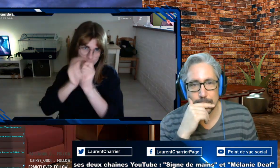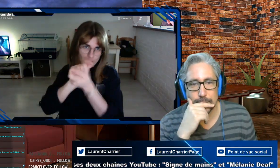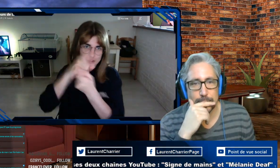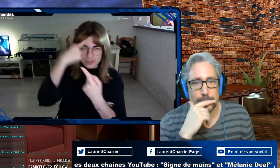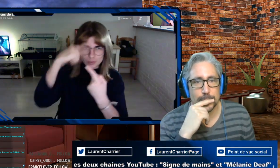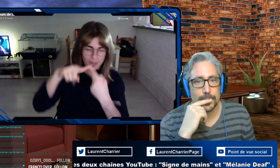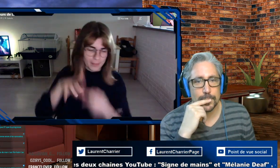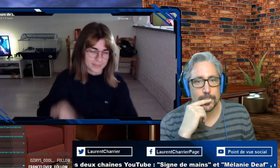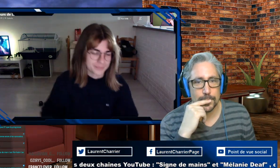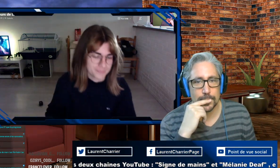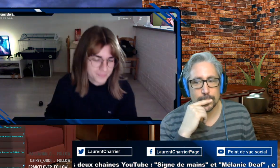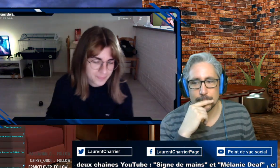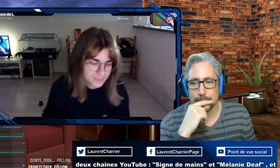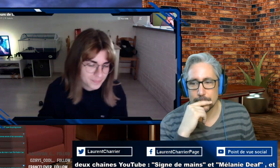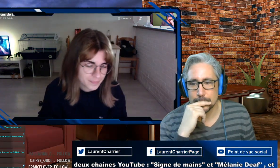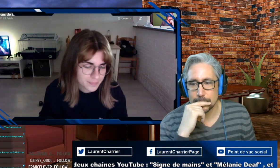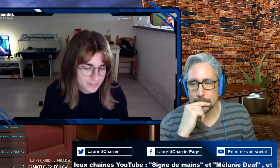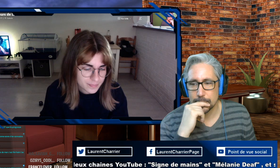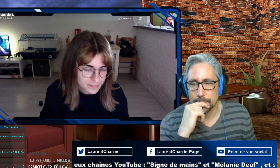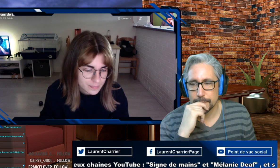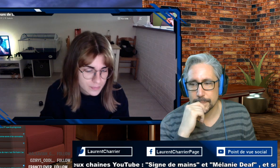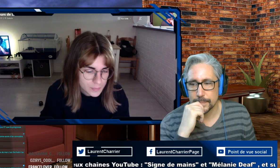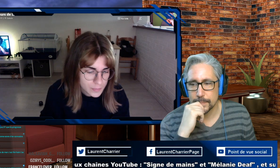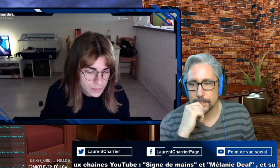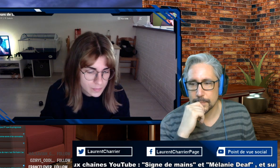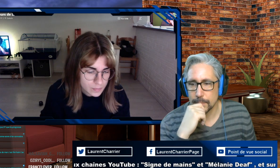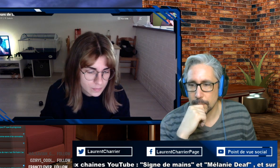Pour changer de thème. Ouais.